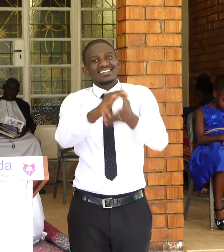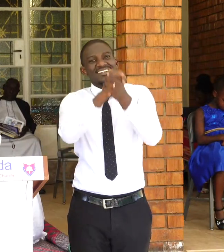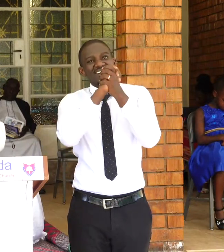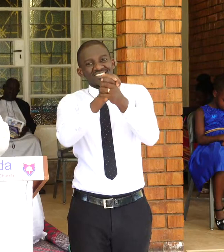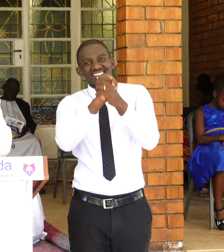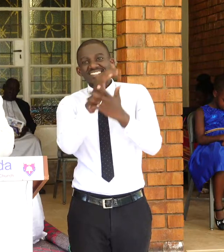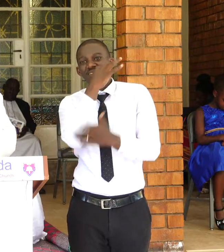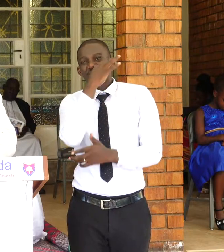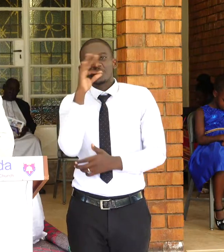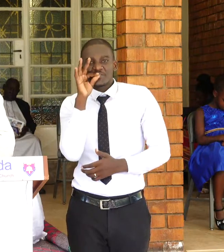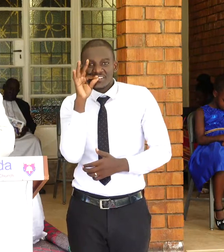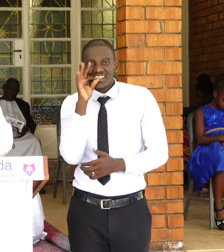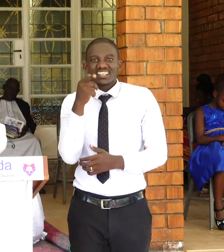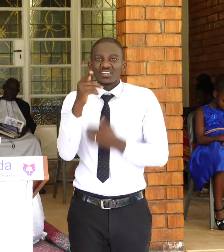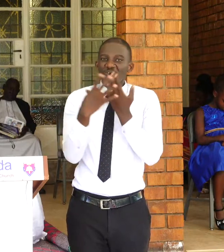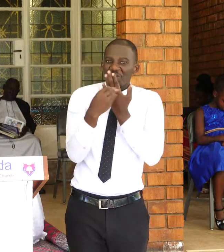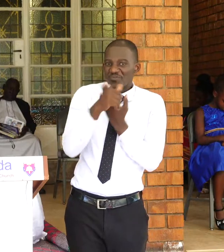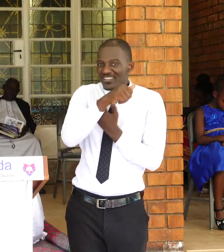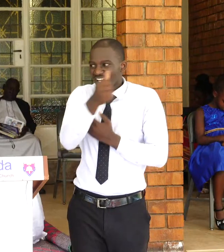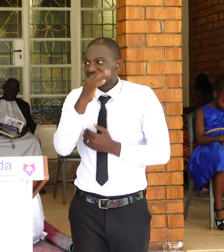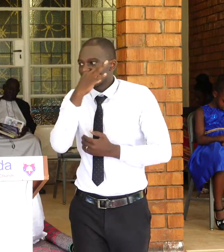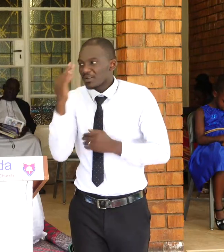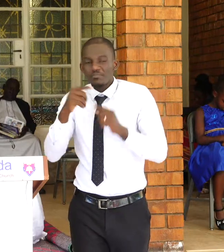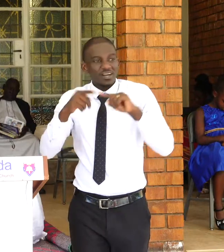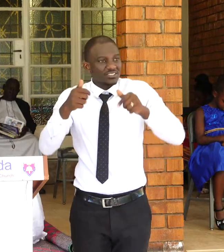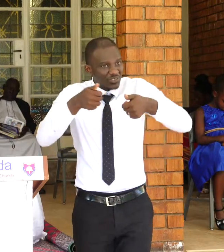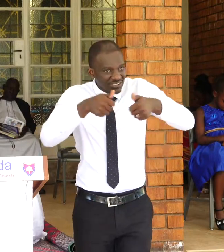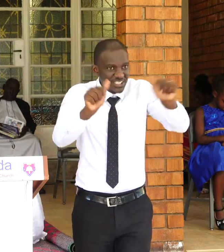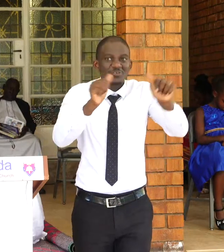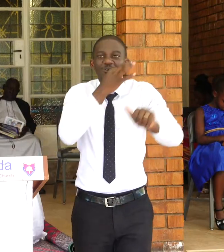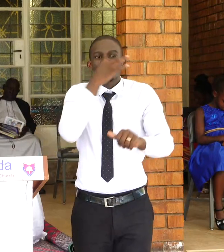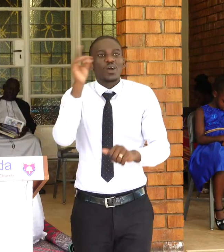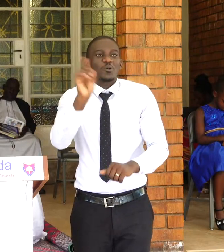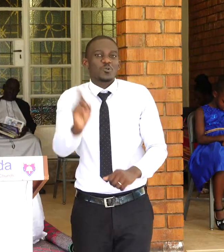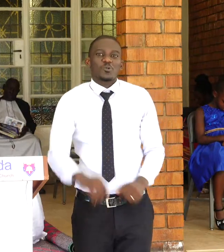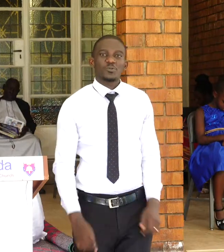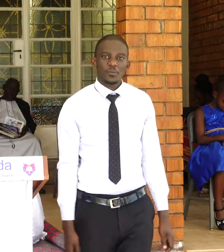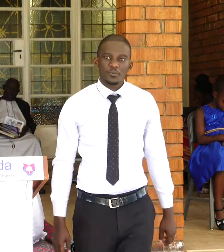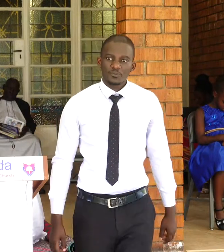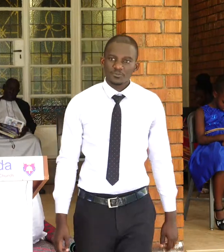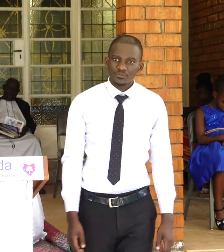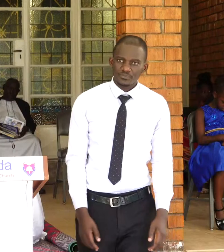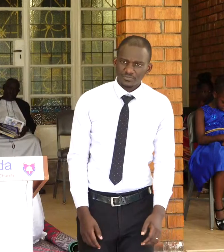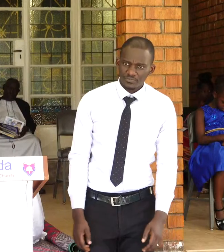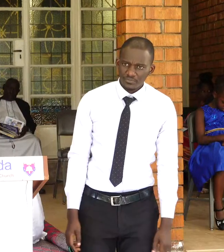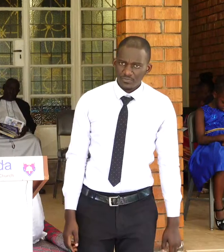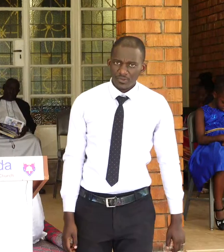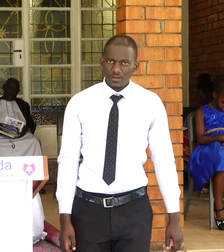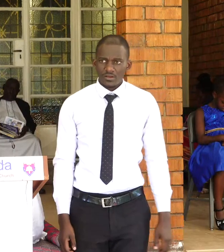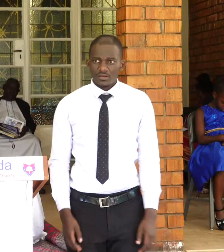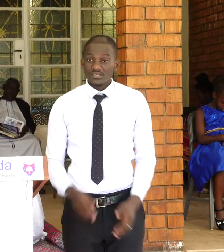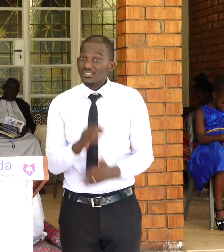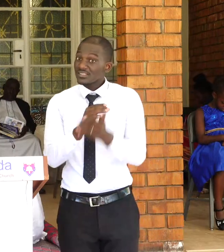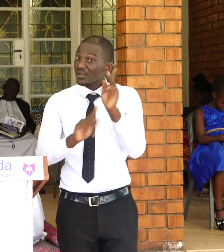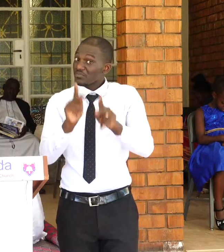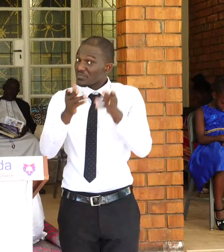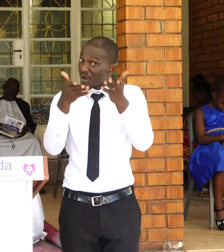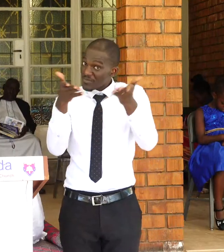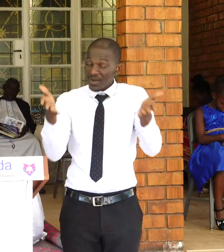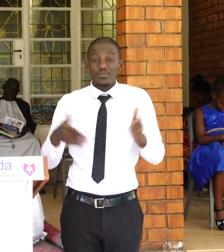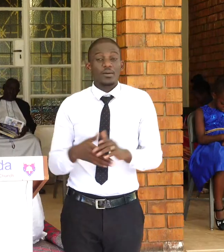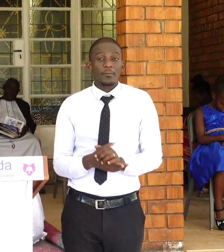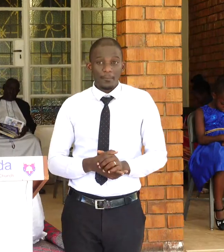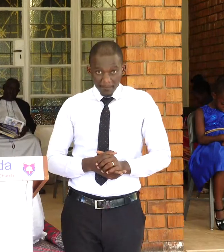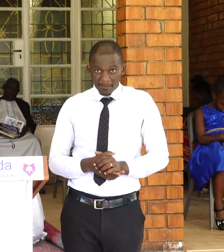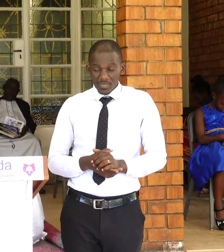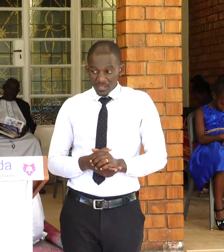ng'osiiba lwakubanga abalala basiiba naye nga ggwe tosiiba kubanga omanyi kyokola abantu bwe batyo gye bali